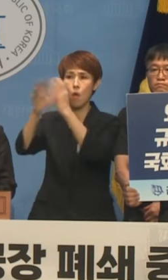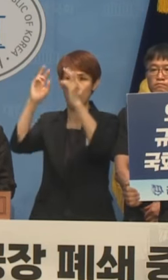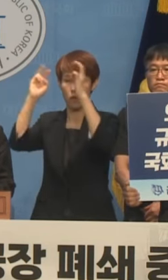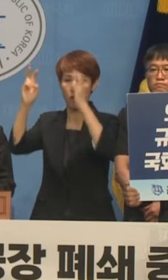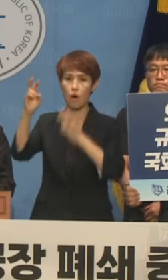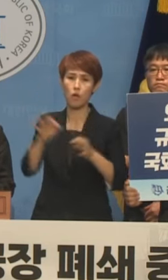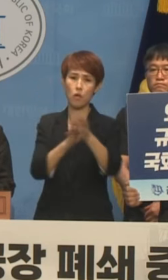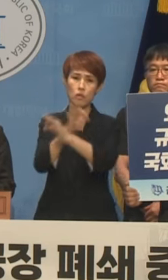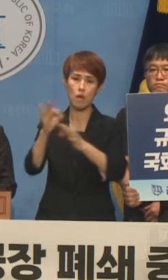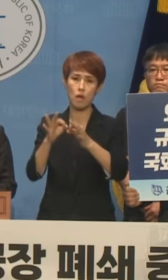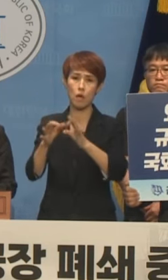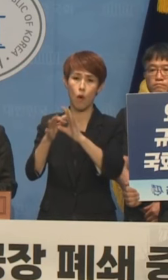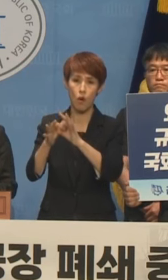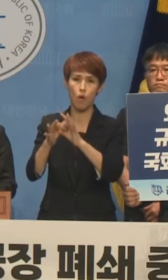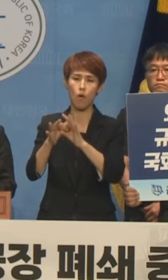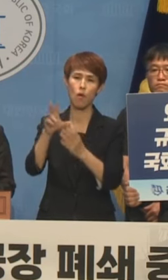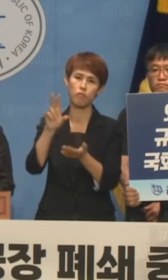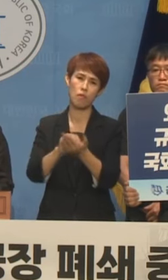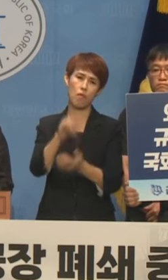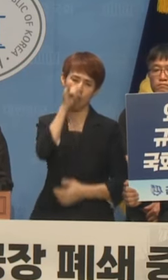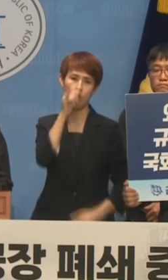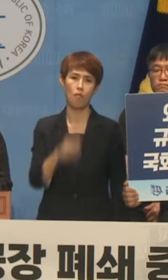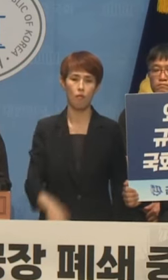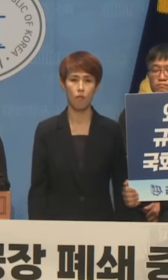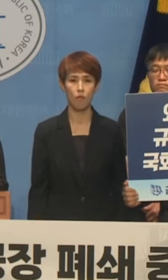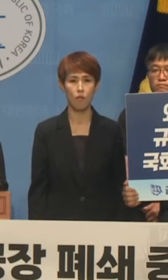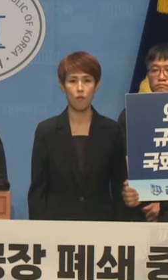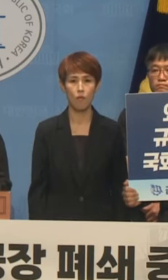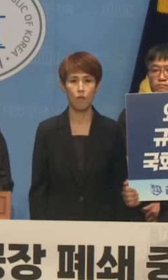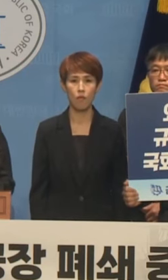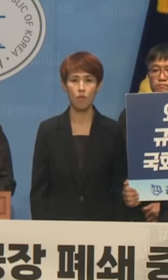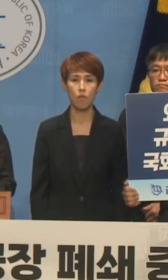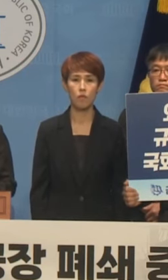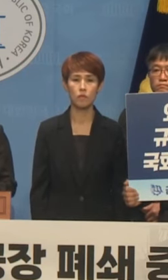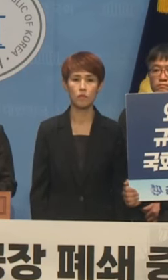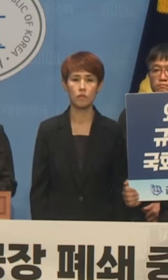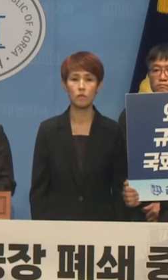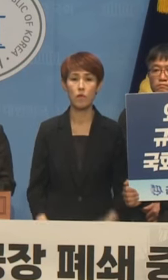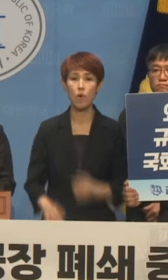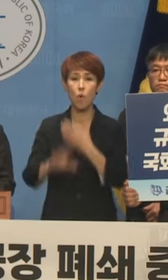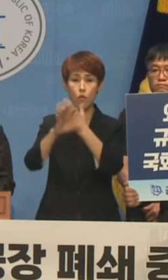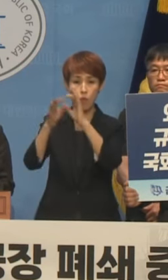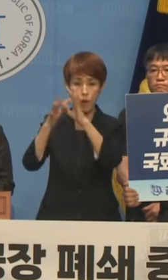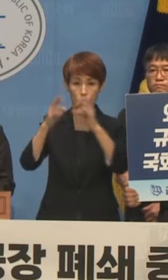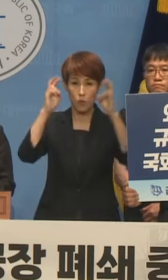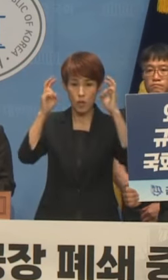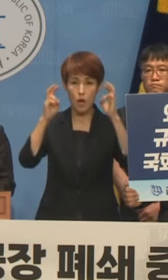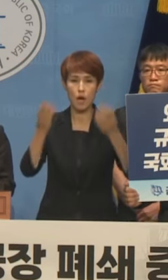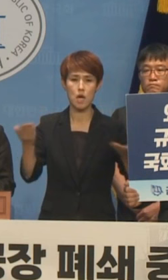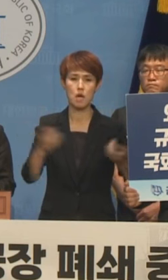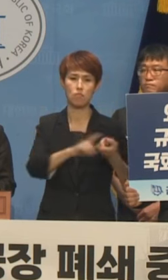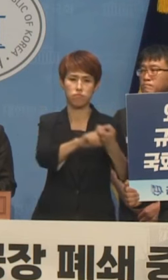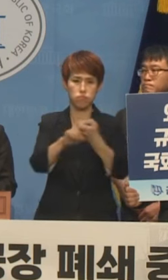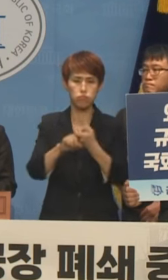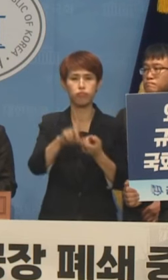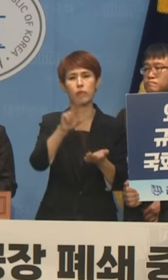적지 않은 영향을 미치고 있습니다. 그간 외투기업 폐업으로 인한 노동 문제는 꾸준히 제기되어